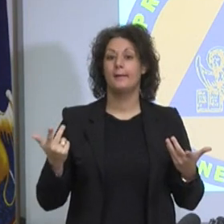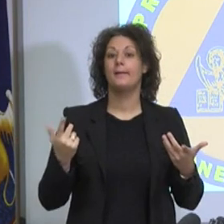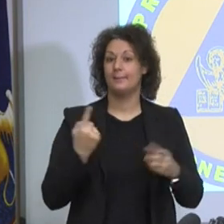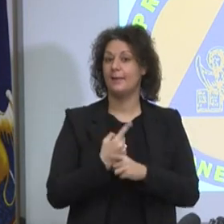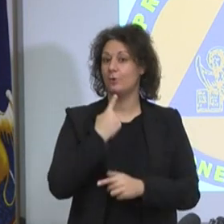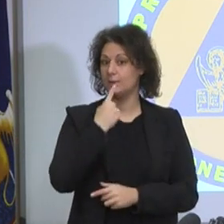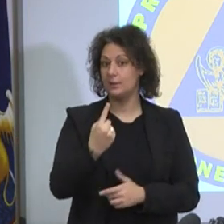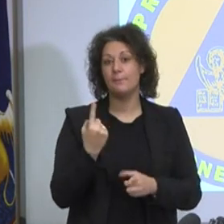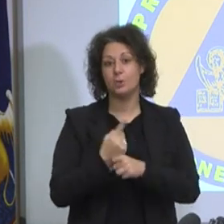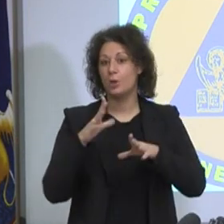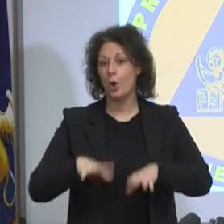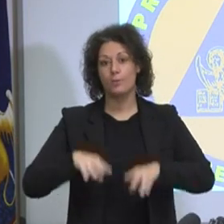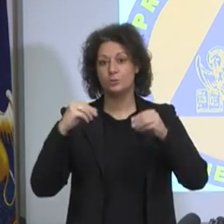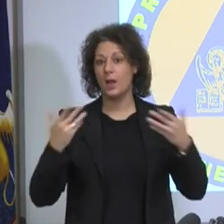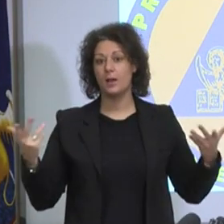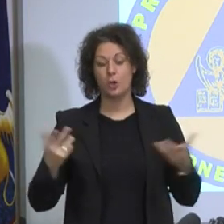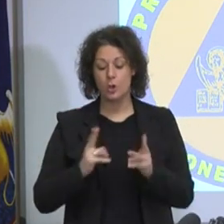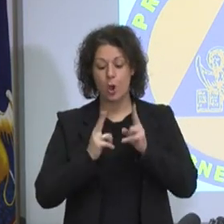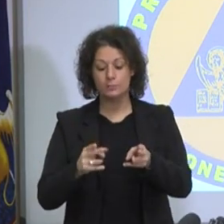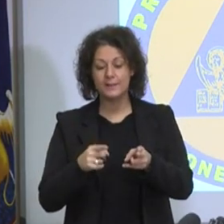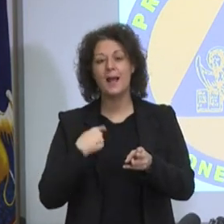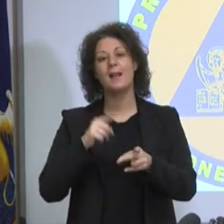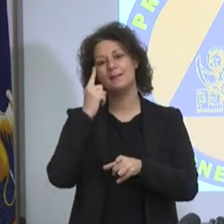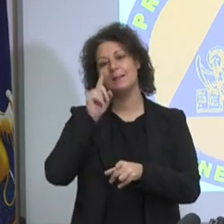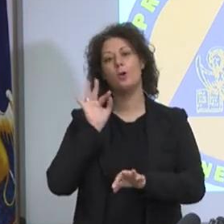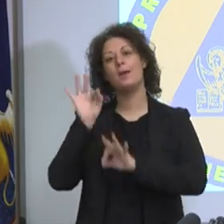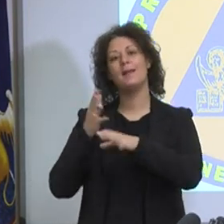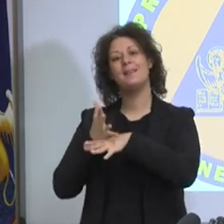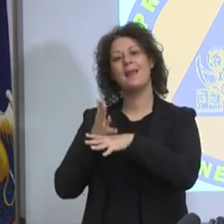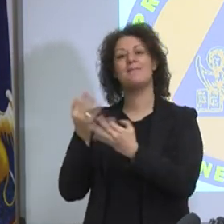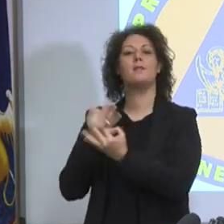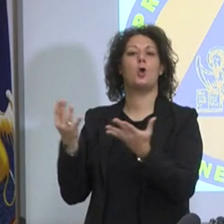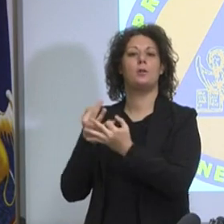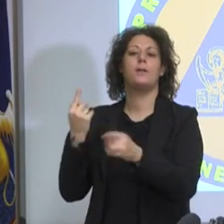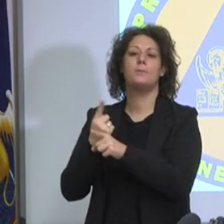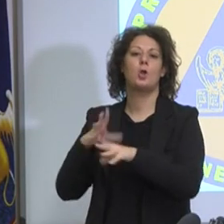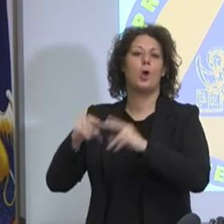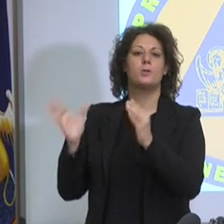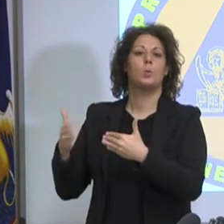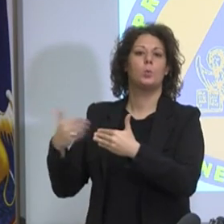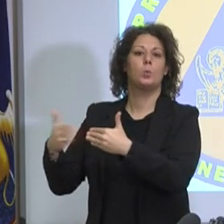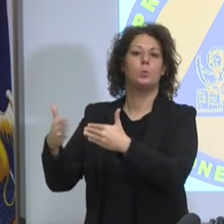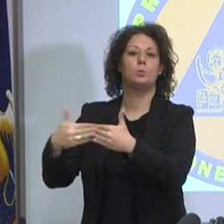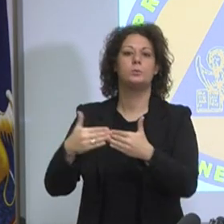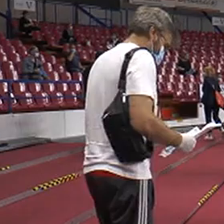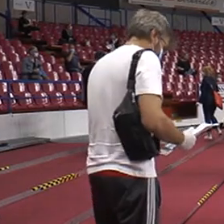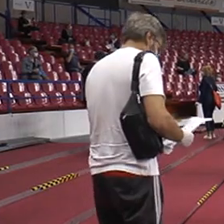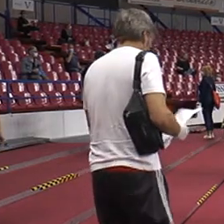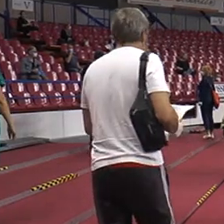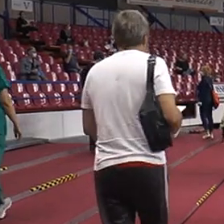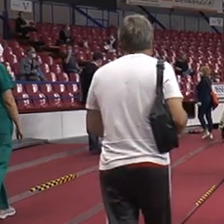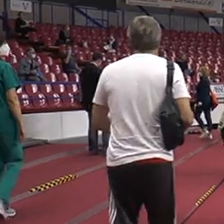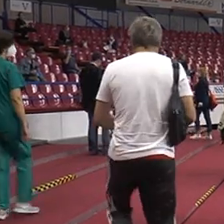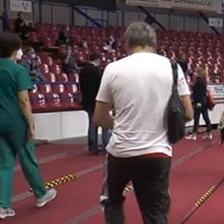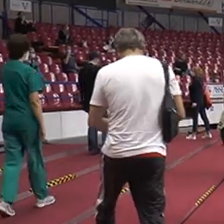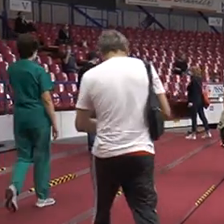a chiudere servizi ospedalieri ordinari, dovremmo chiudere ospedali per dedicarli totalmente ai pazienti Covid. Oggi